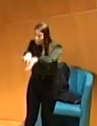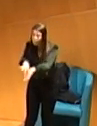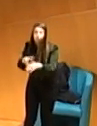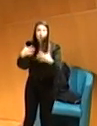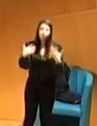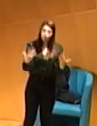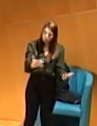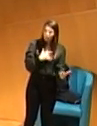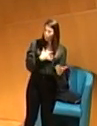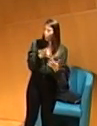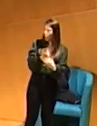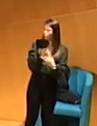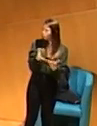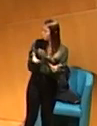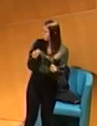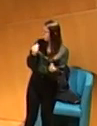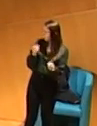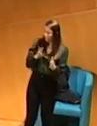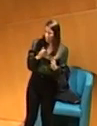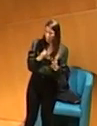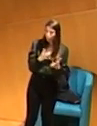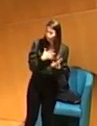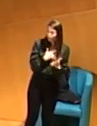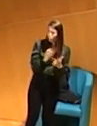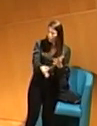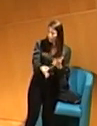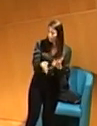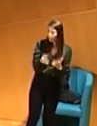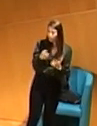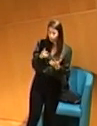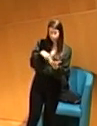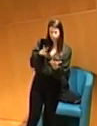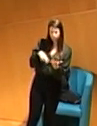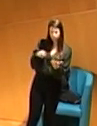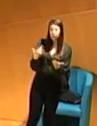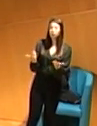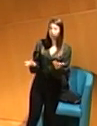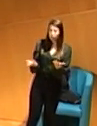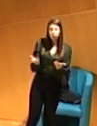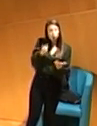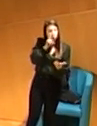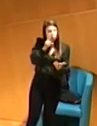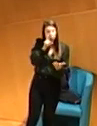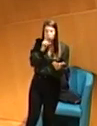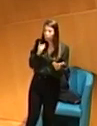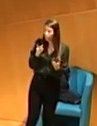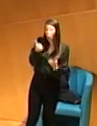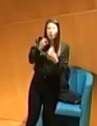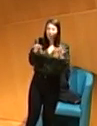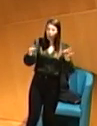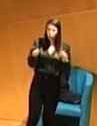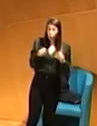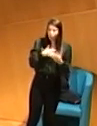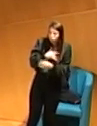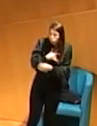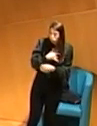Alors, personnellement, ça me touche effectivement ce qui est dit, et de savoir comment une phrase m'a beaucoup touché que